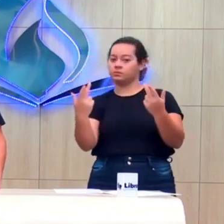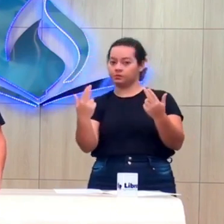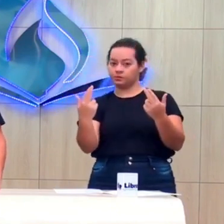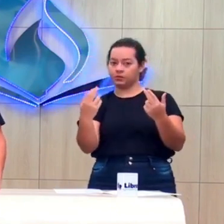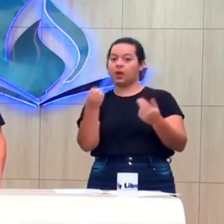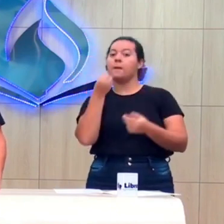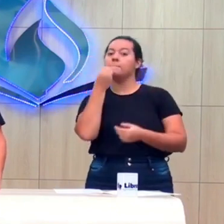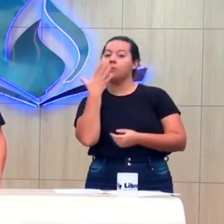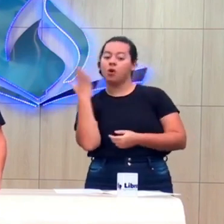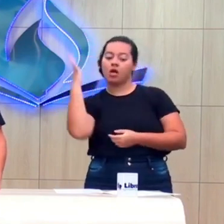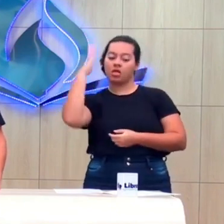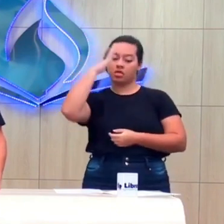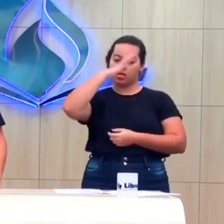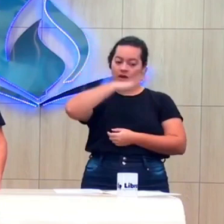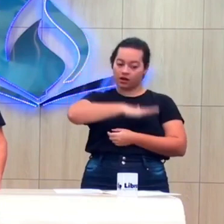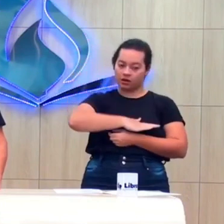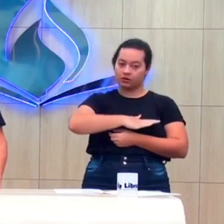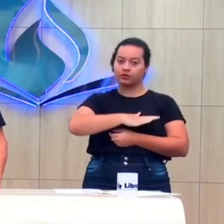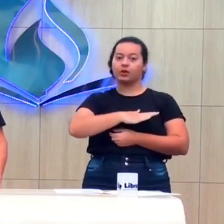Boa